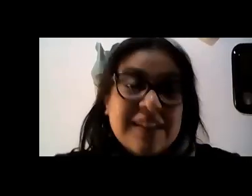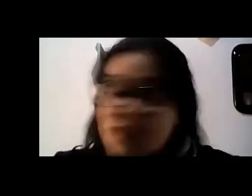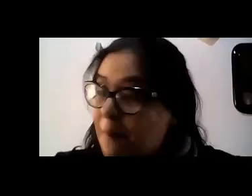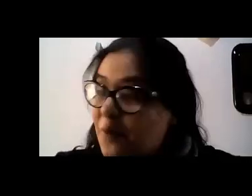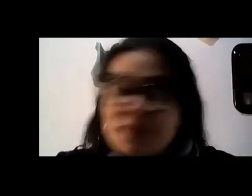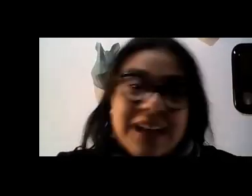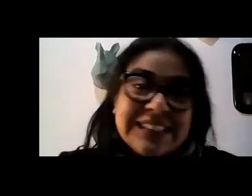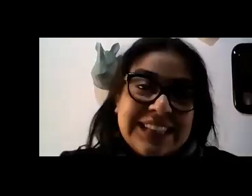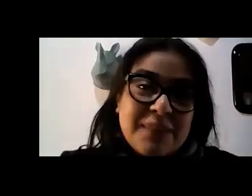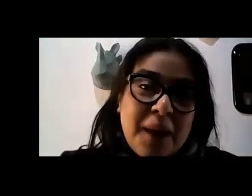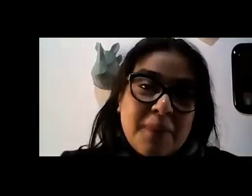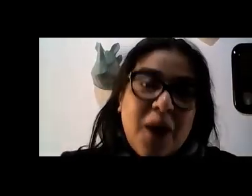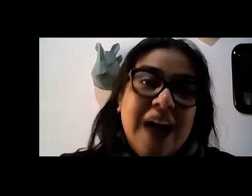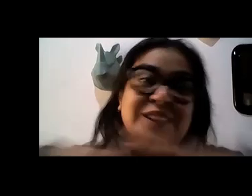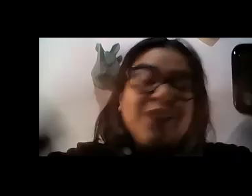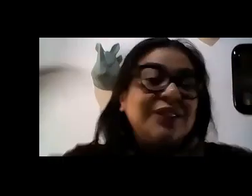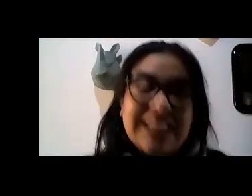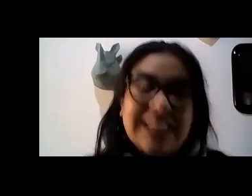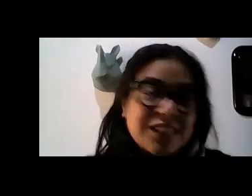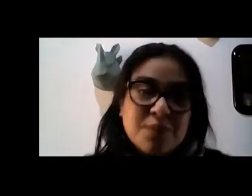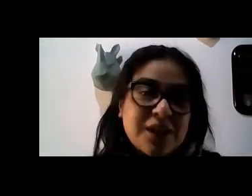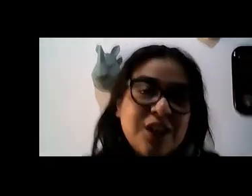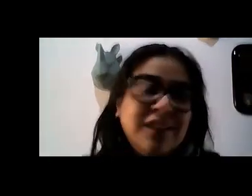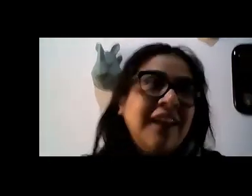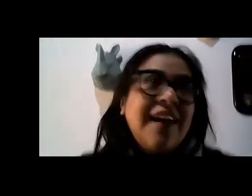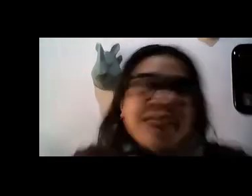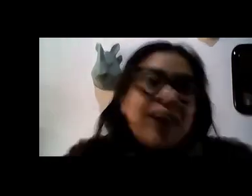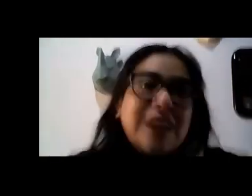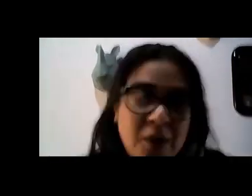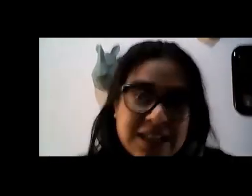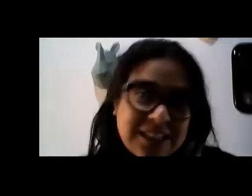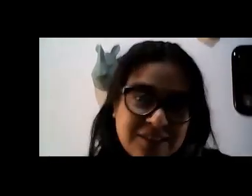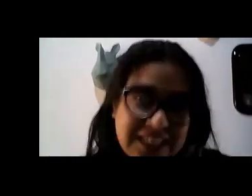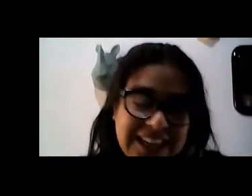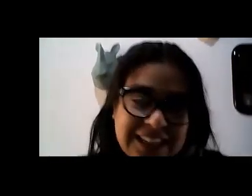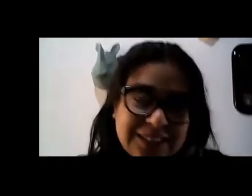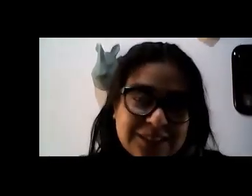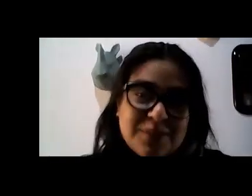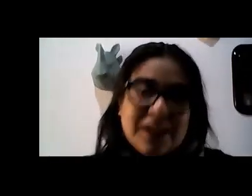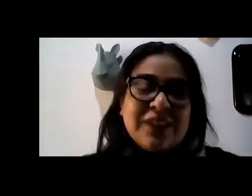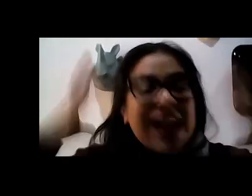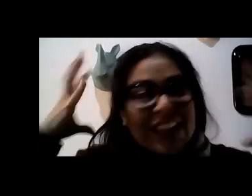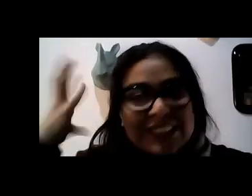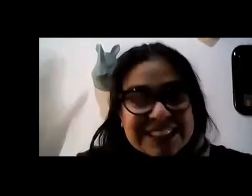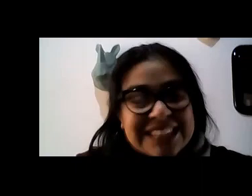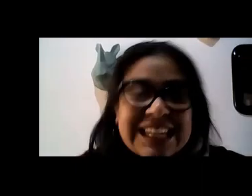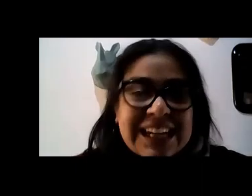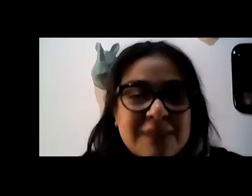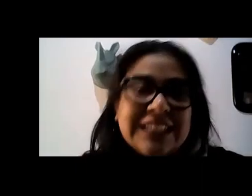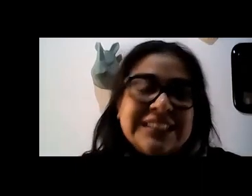a veces mucho más que, por ejemplo, hacer solo un taller de exploración de los lenguajes actuales del arte contemporáneo.